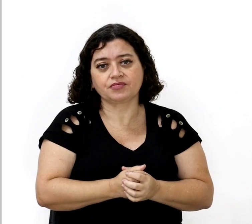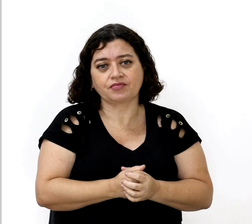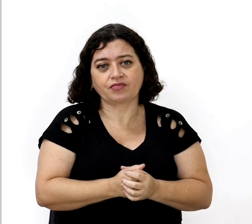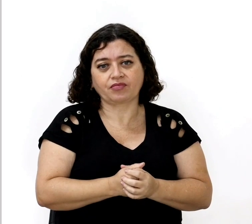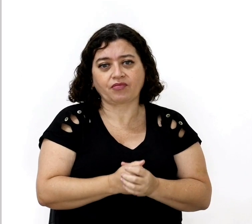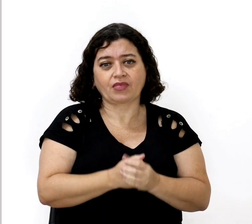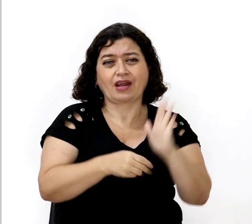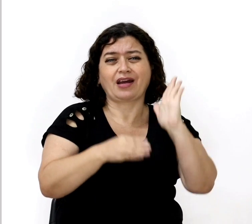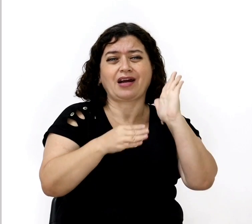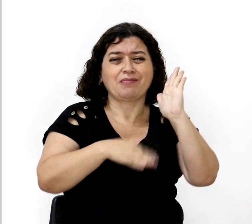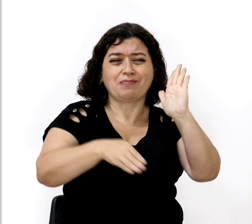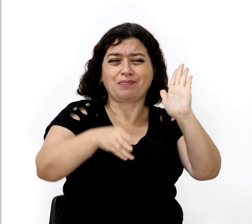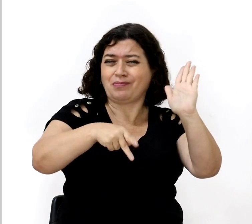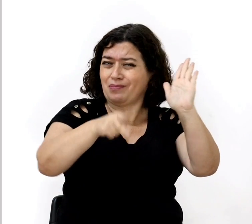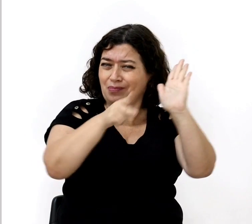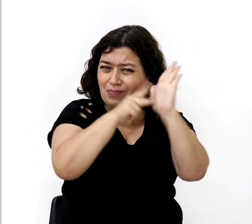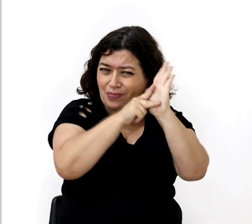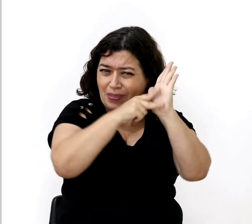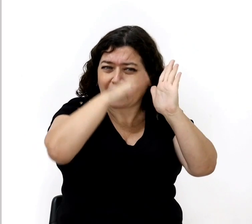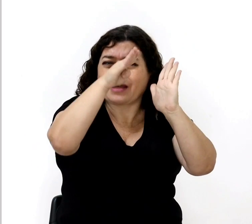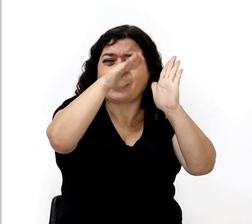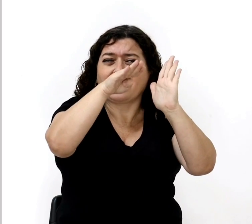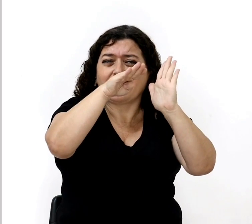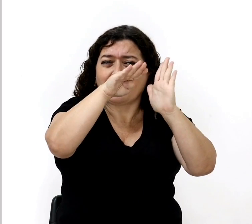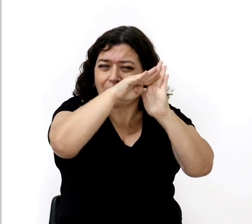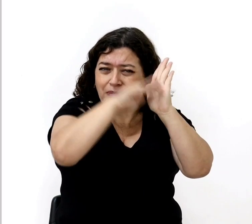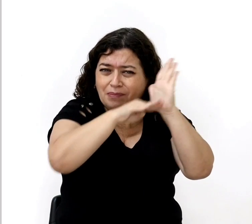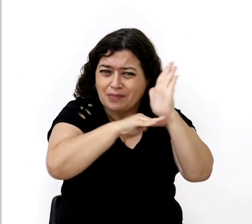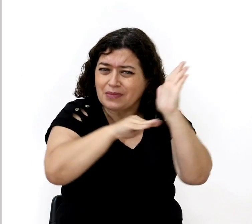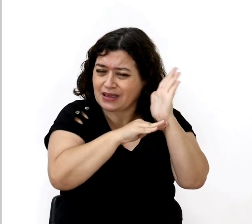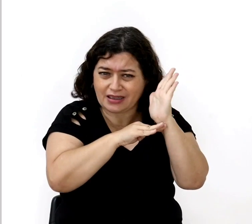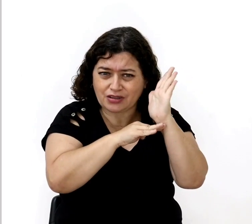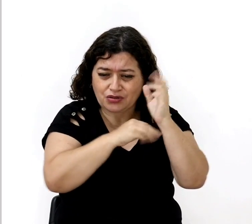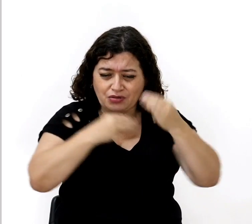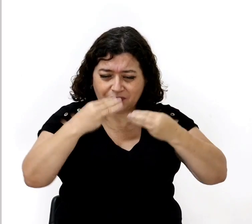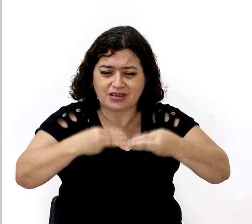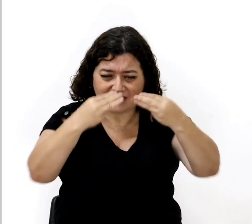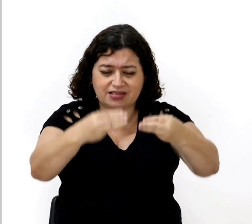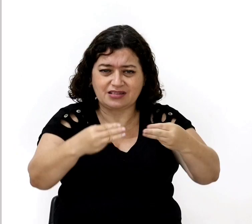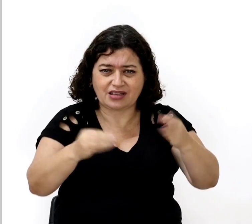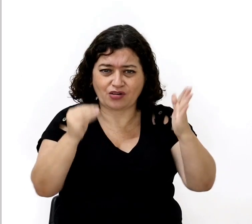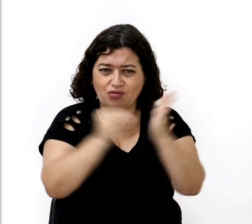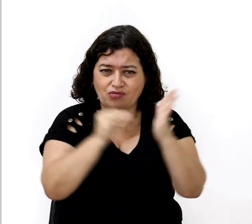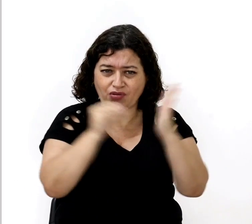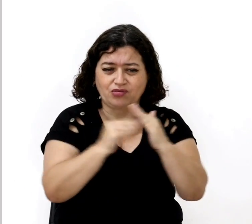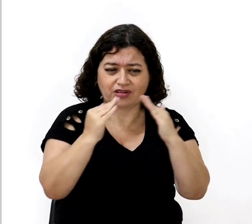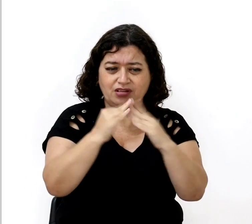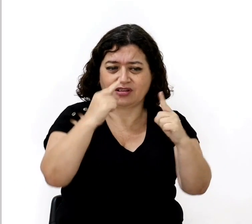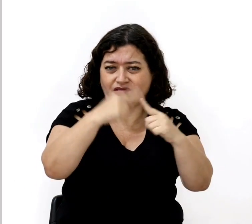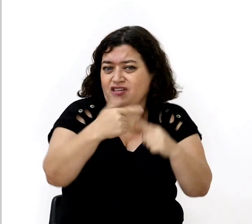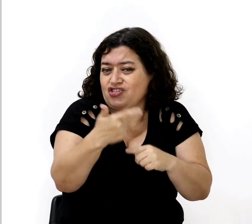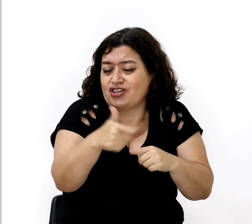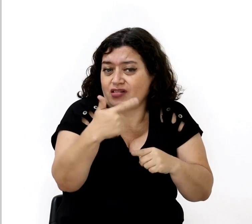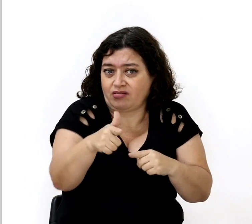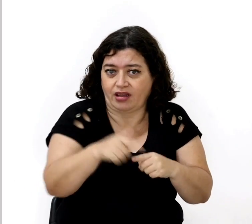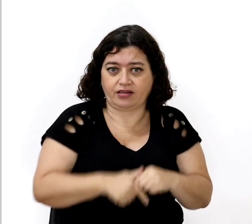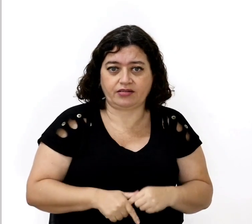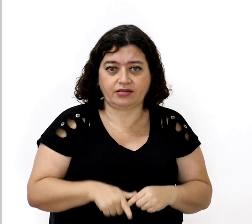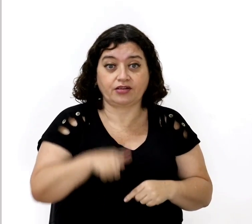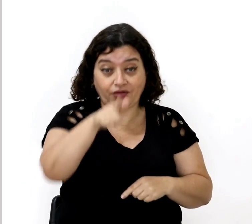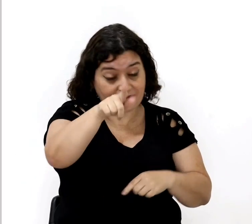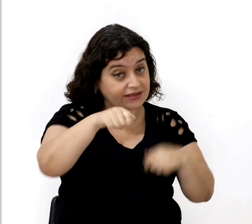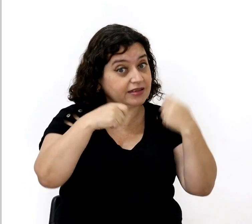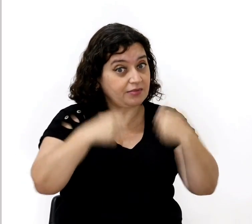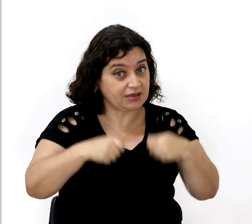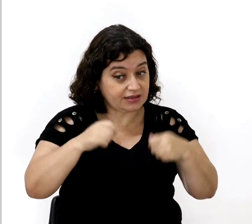há projeto ministerial sem igreja local. Por isso, você deveria valorizar ainda mais a